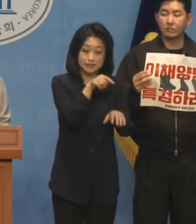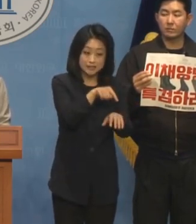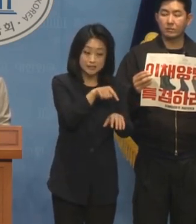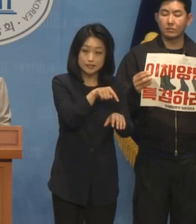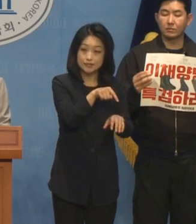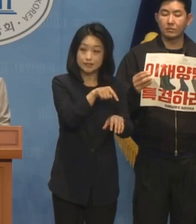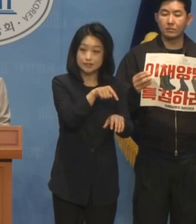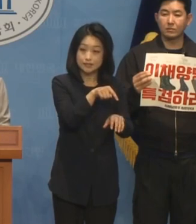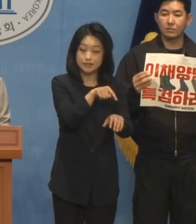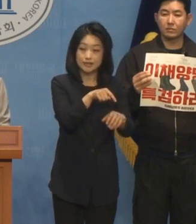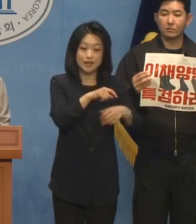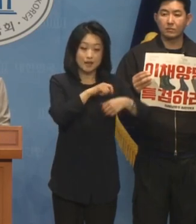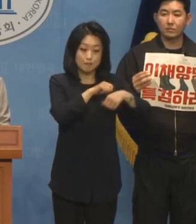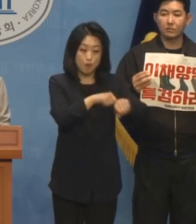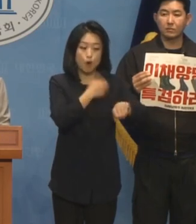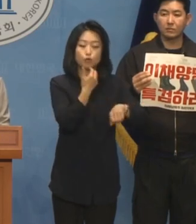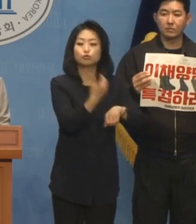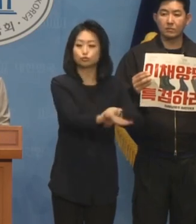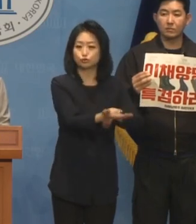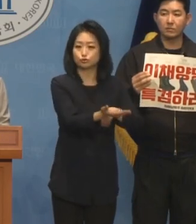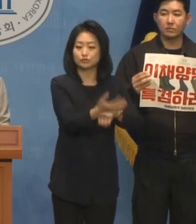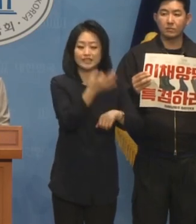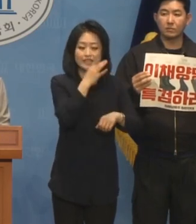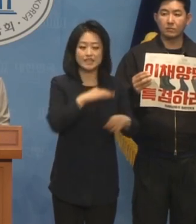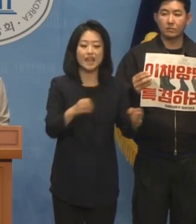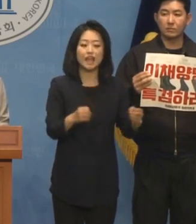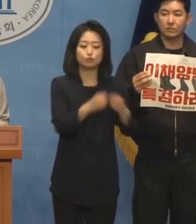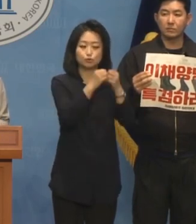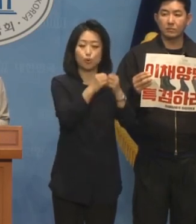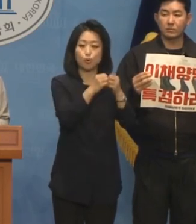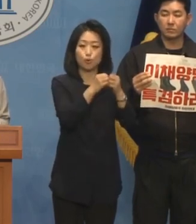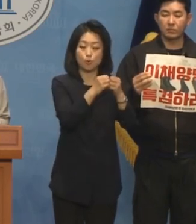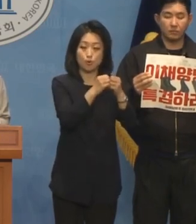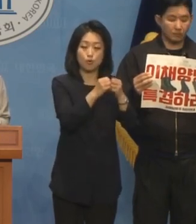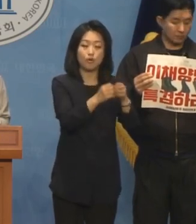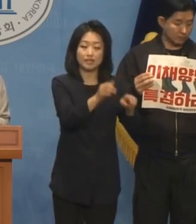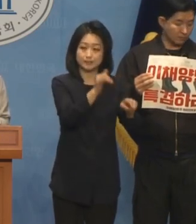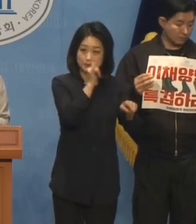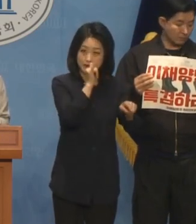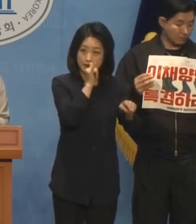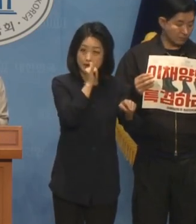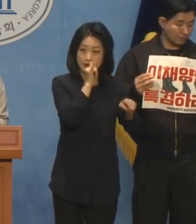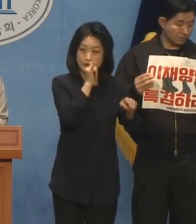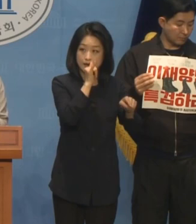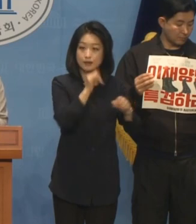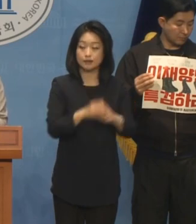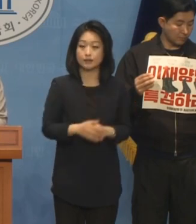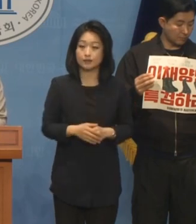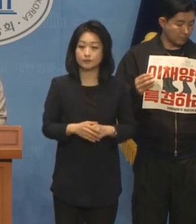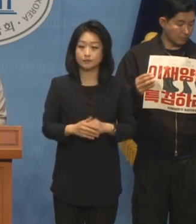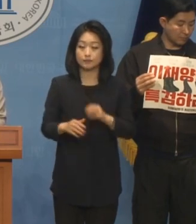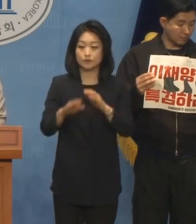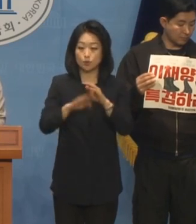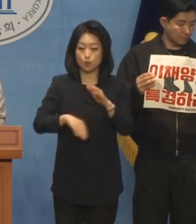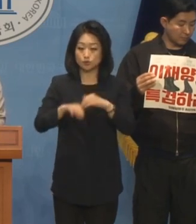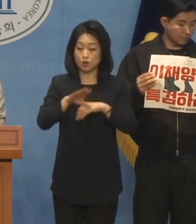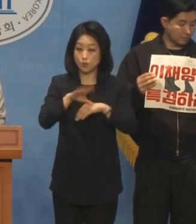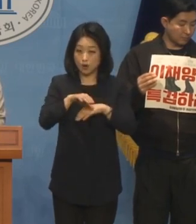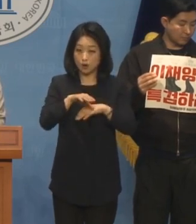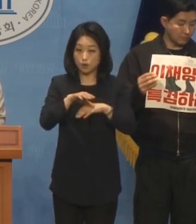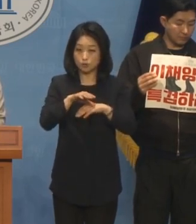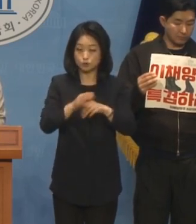위원이 징계를 하는 이해충돌의 현장입니다 공정언론 국민연대 추천